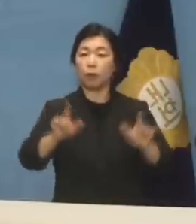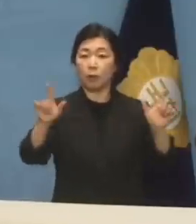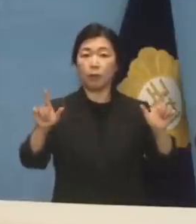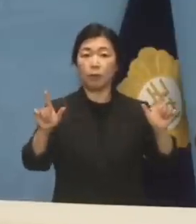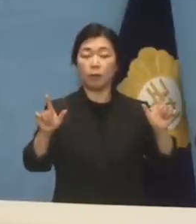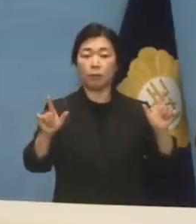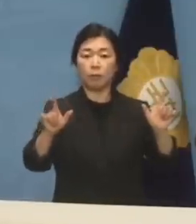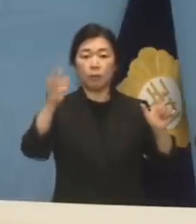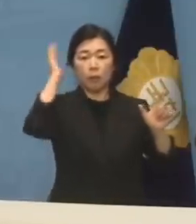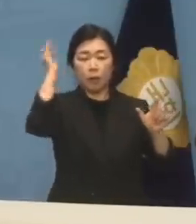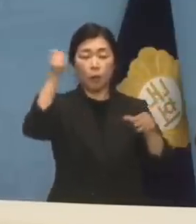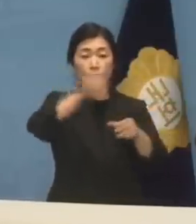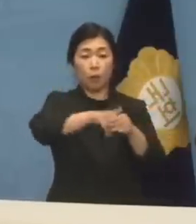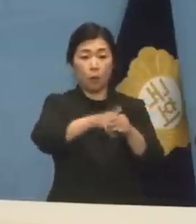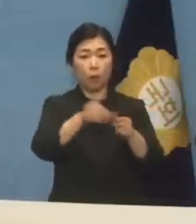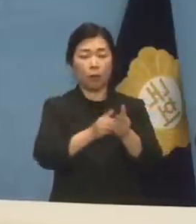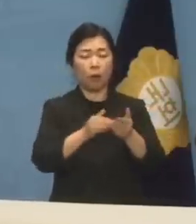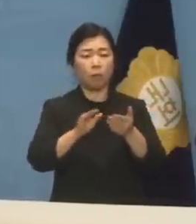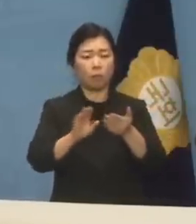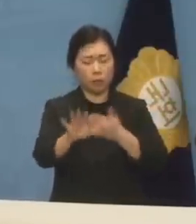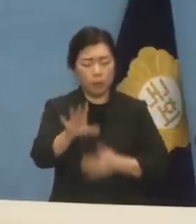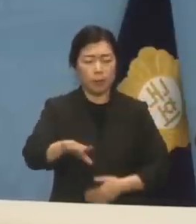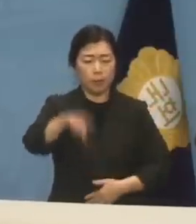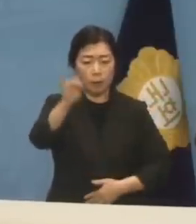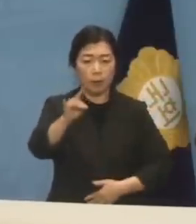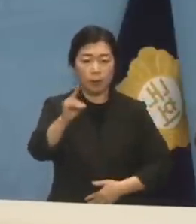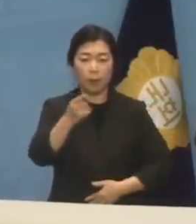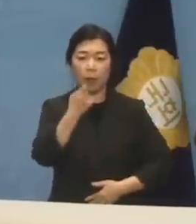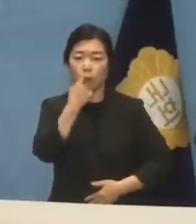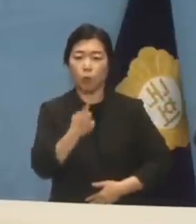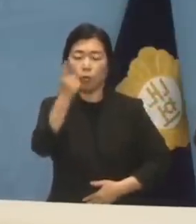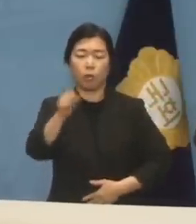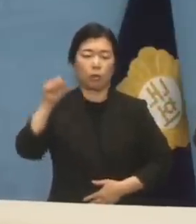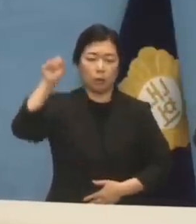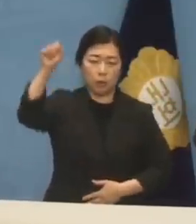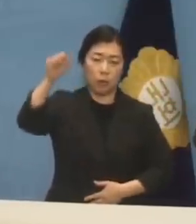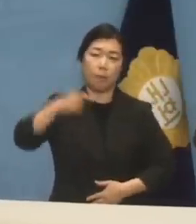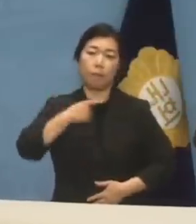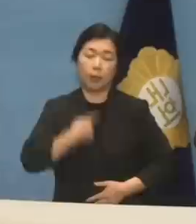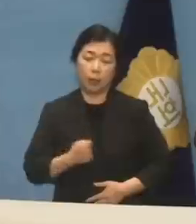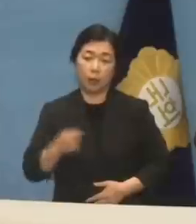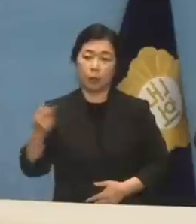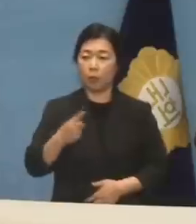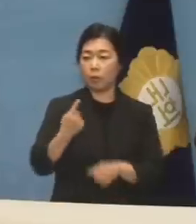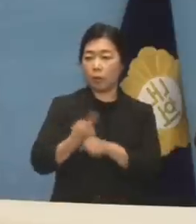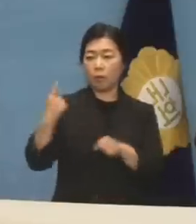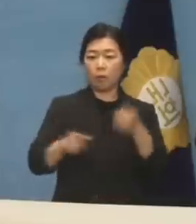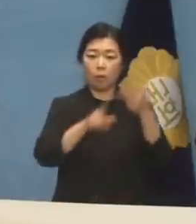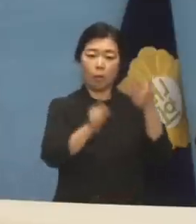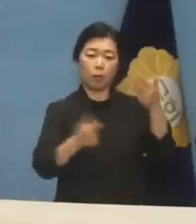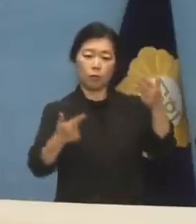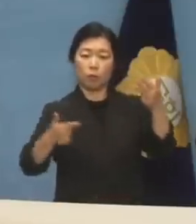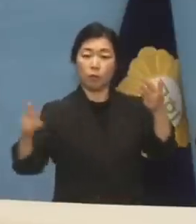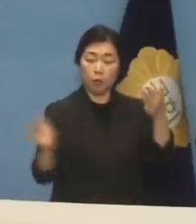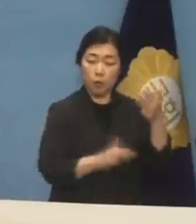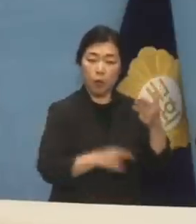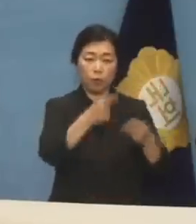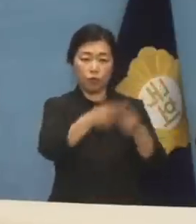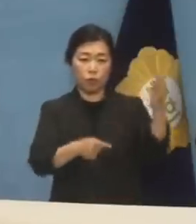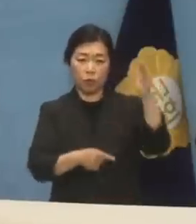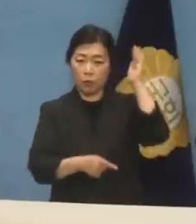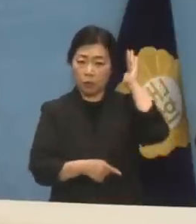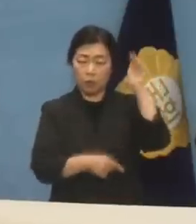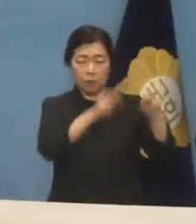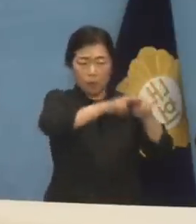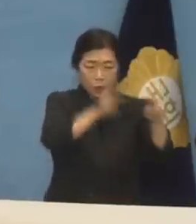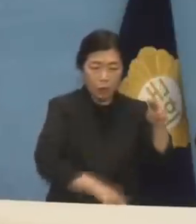26일 대선 이후에 첫 촛불집회를 열었던 단체고요. 작년 8월 6일부터 윤석열 퇴진,